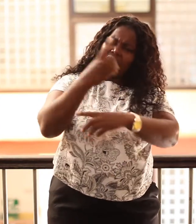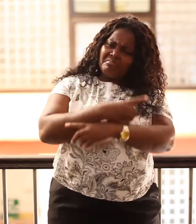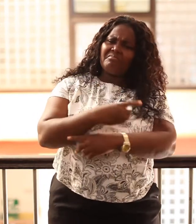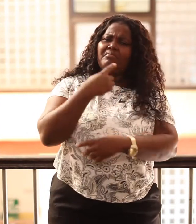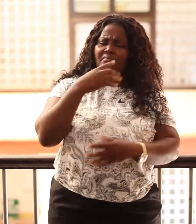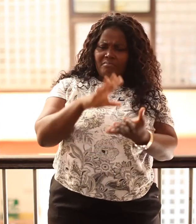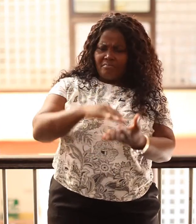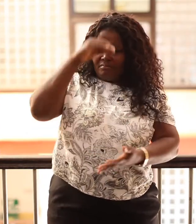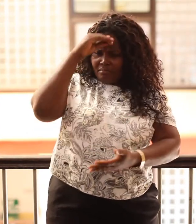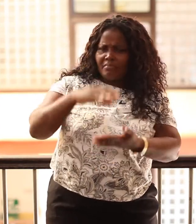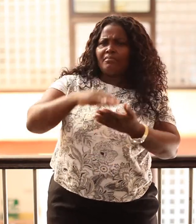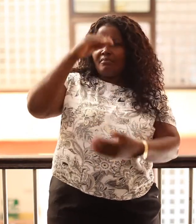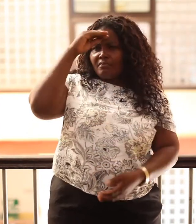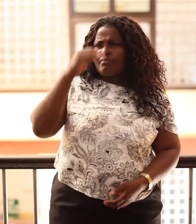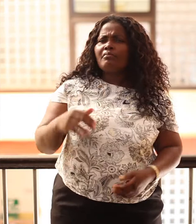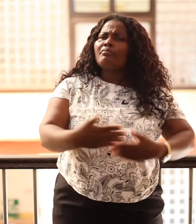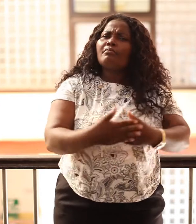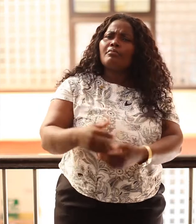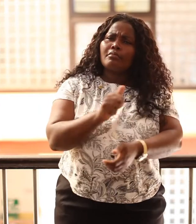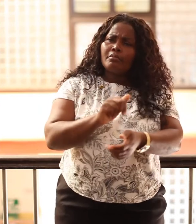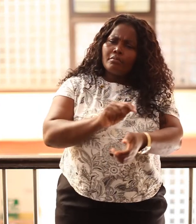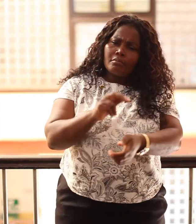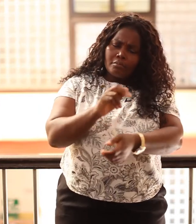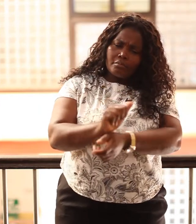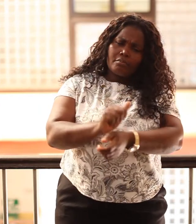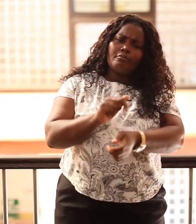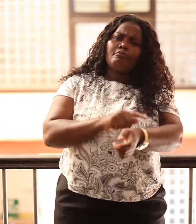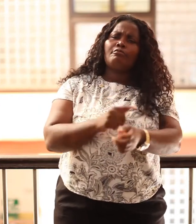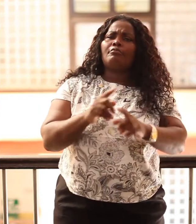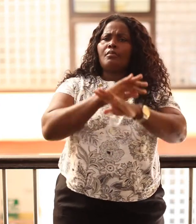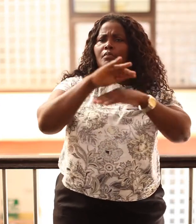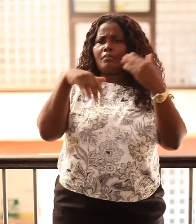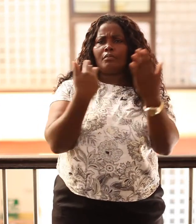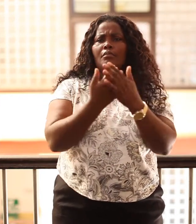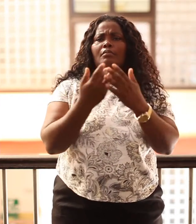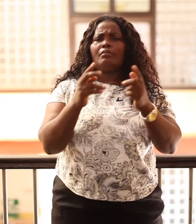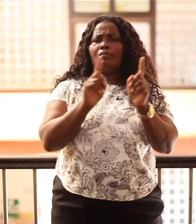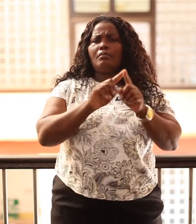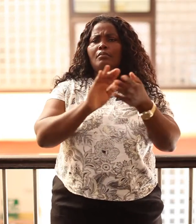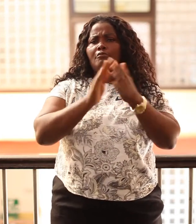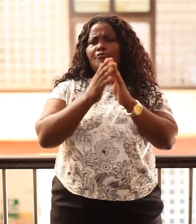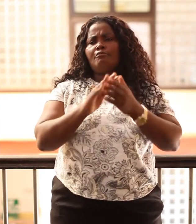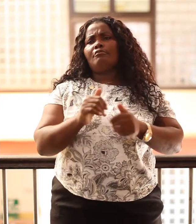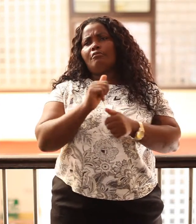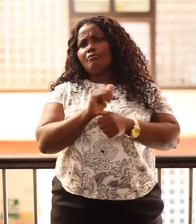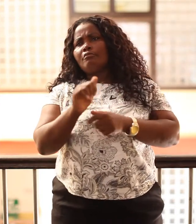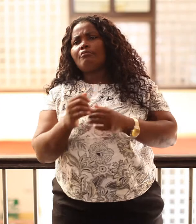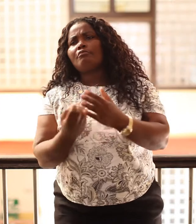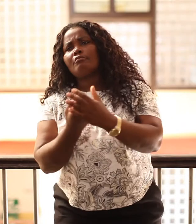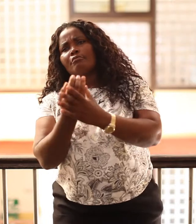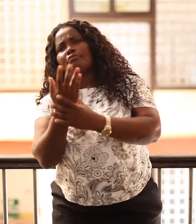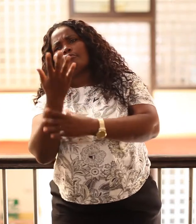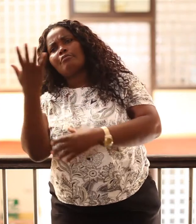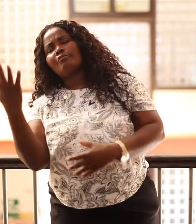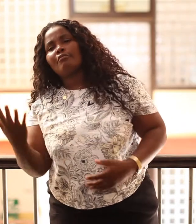lo va aprendiendo. Bebé Antirracista cambia la sociedad a medida que va creciendo.